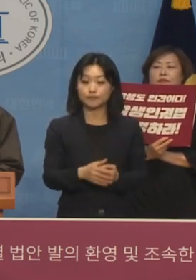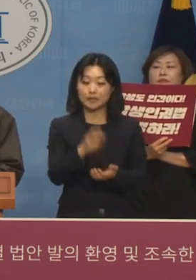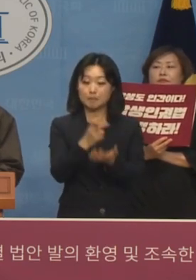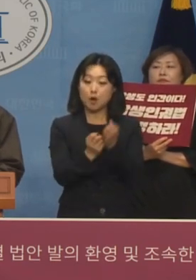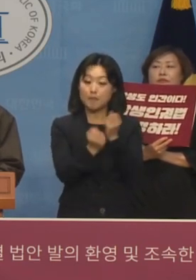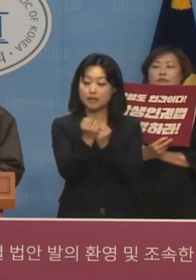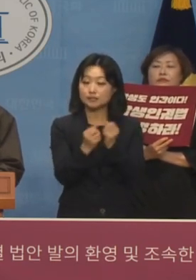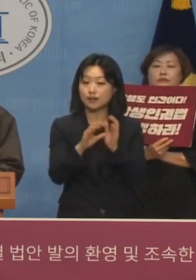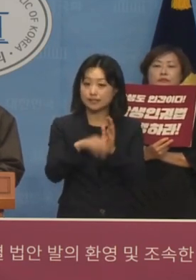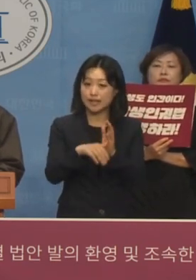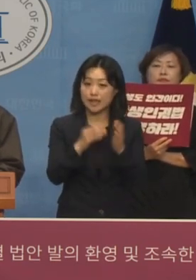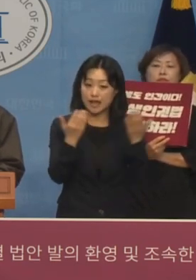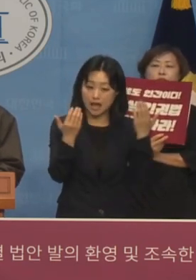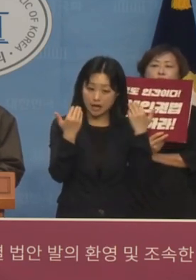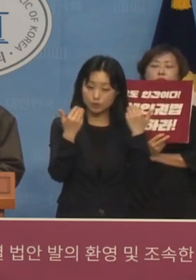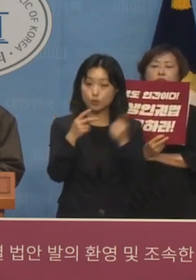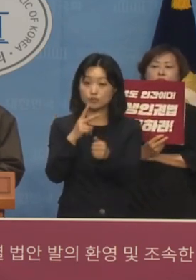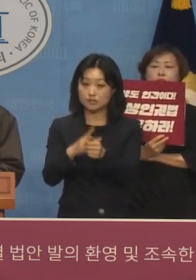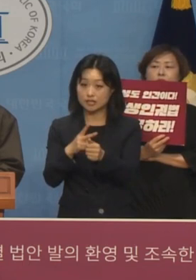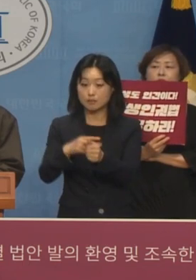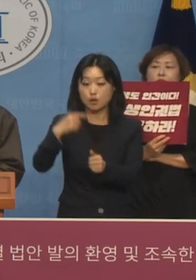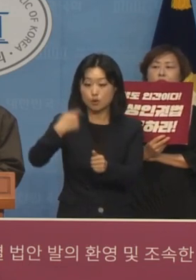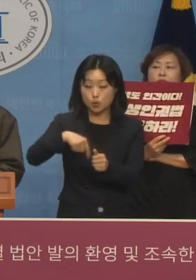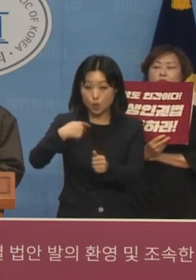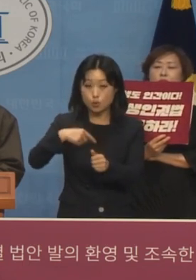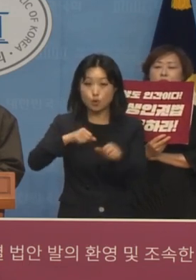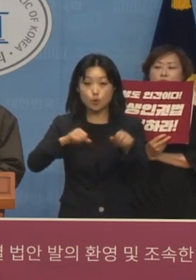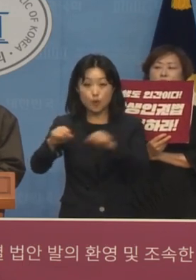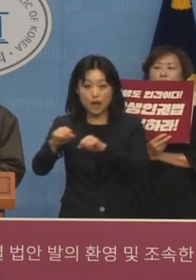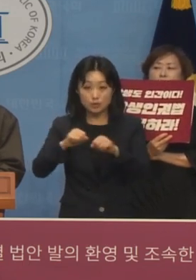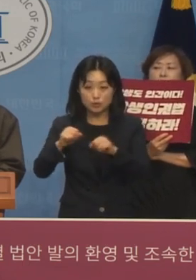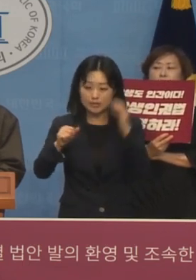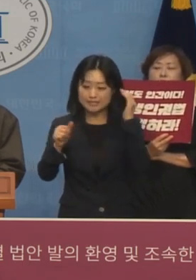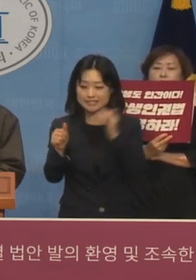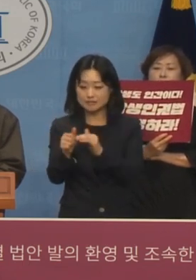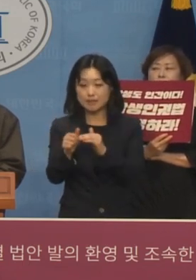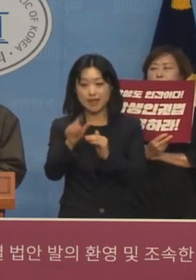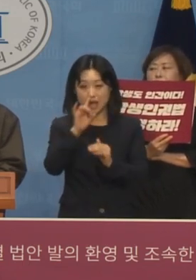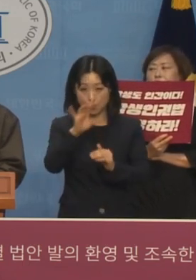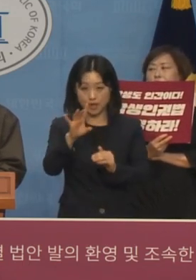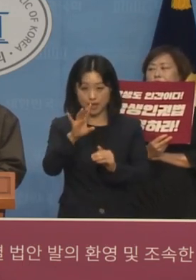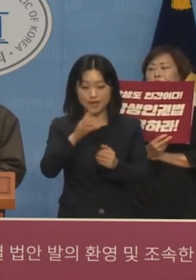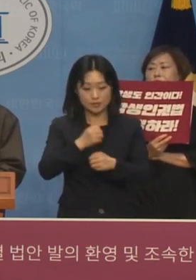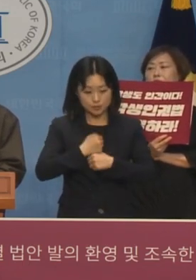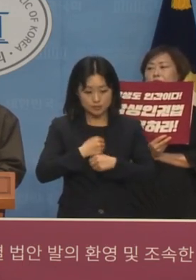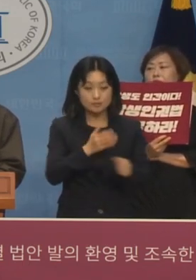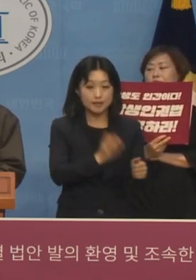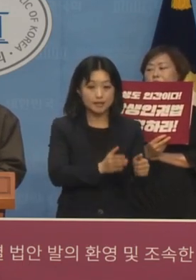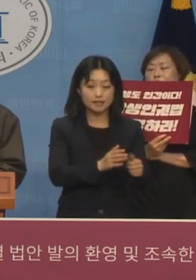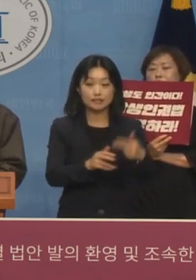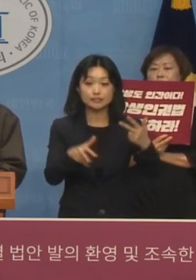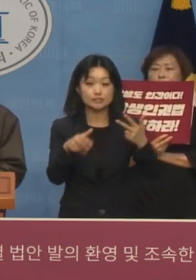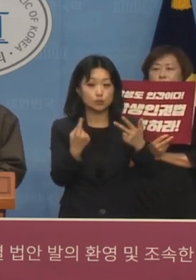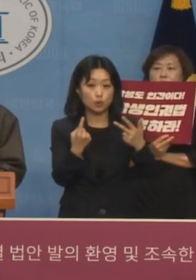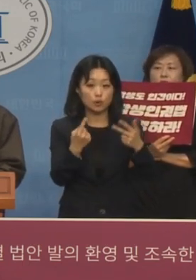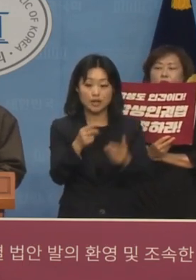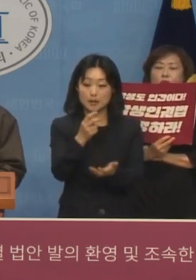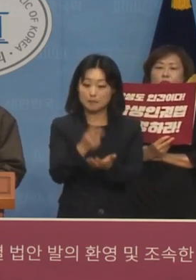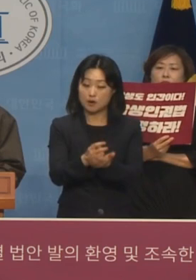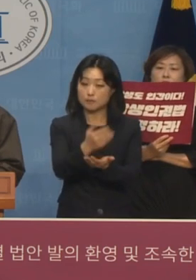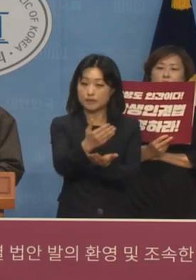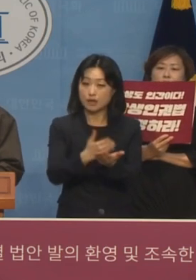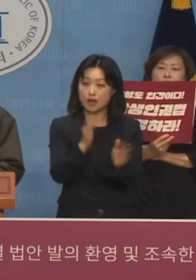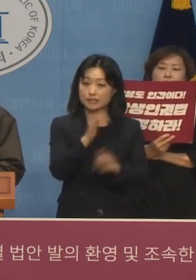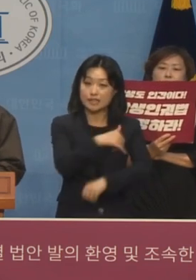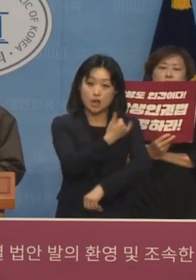적용할 때에는 학교 및 교직원의 정당한 교육활동이 부당하게 침해되지 않도록 주의하여야 한다. 또 7조에서는 이 법에서 규정된